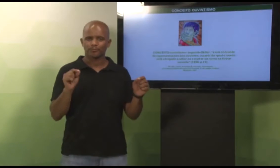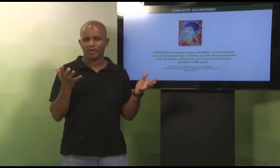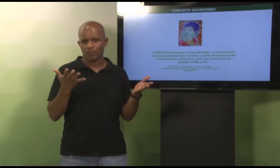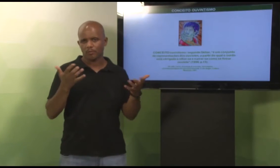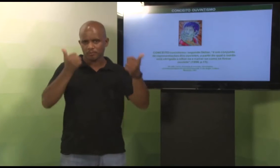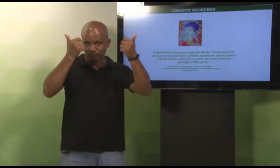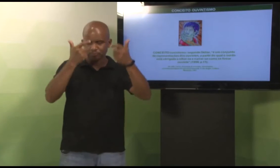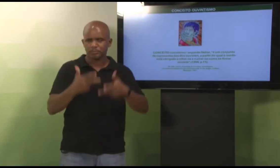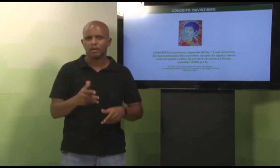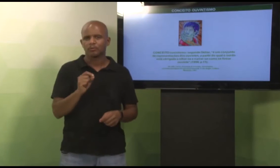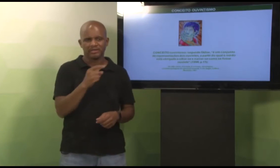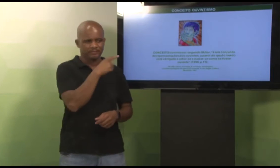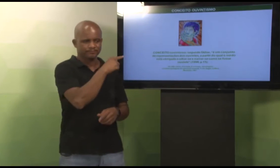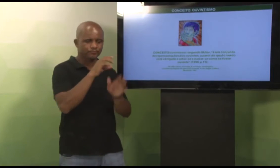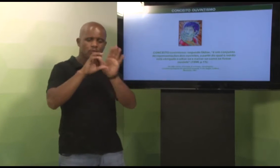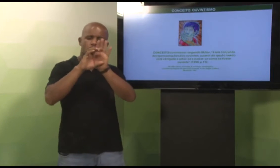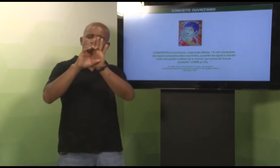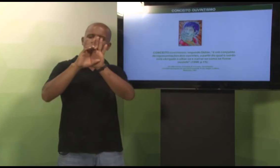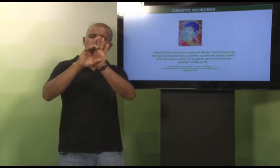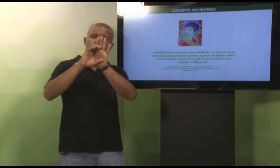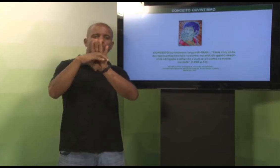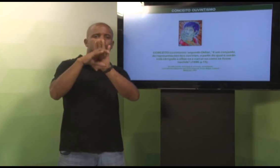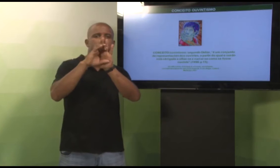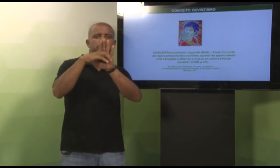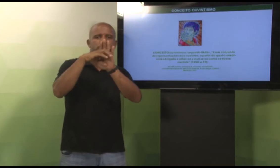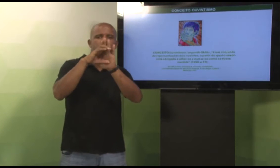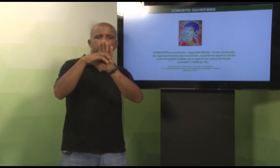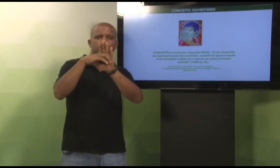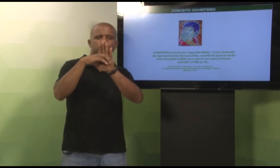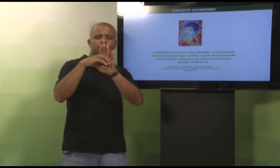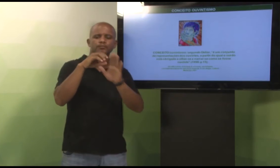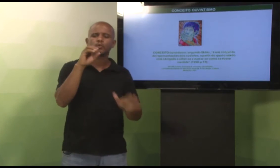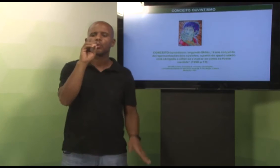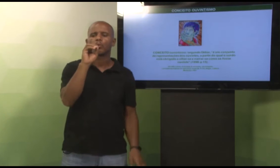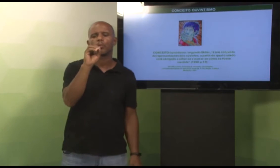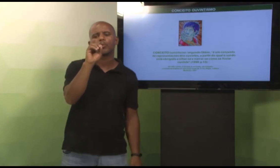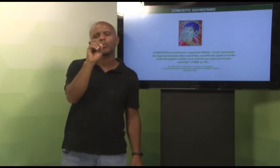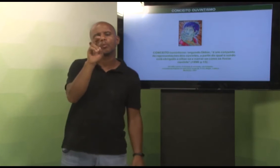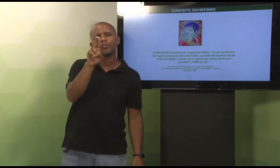vitórias. Agora, vou falar para vocês a respeito do conceito de